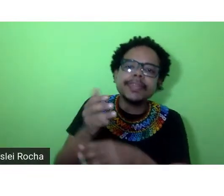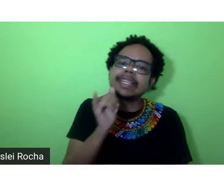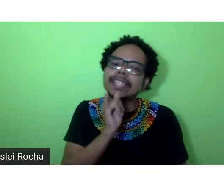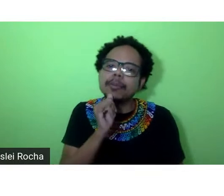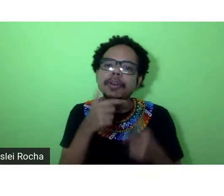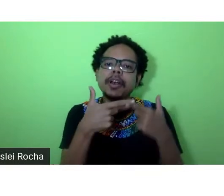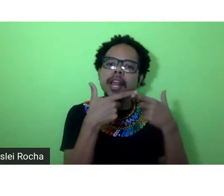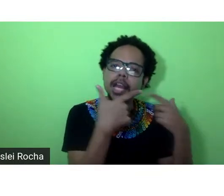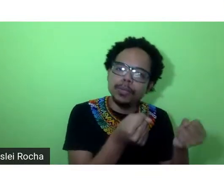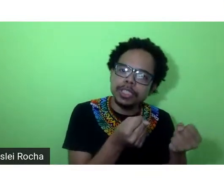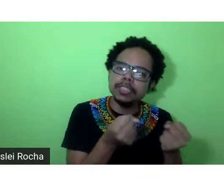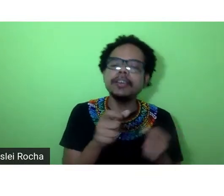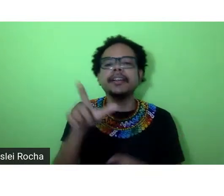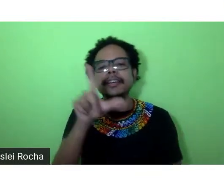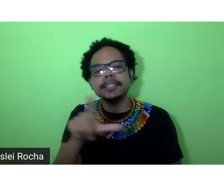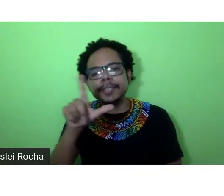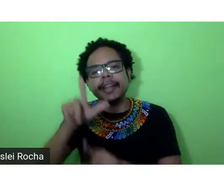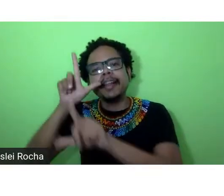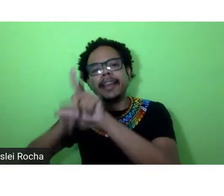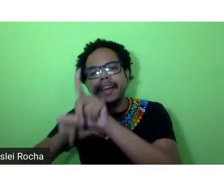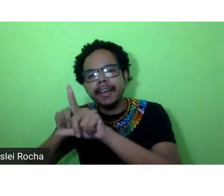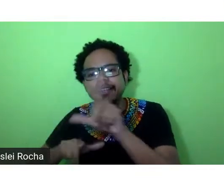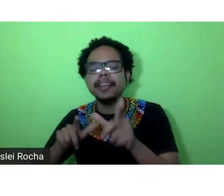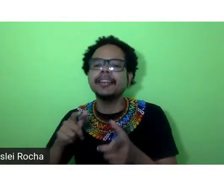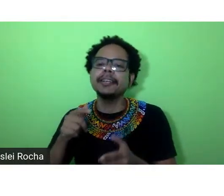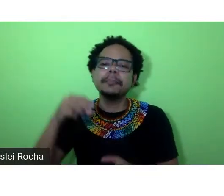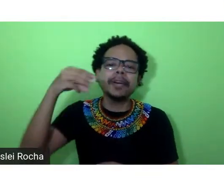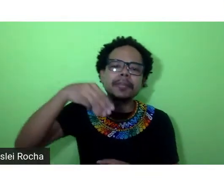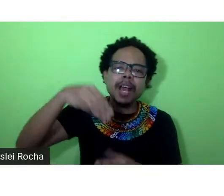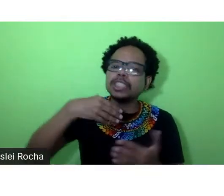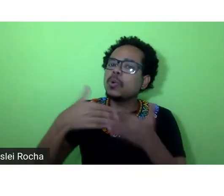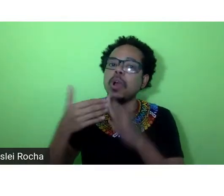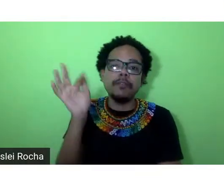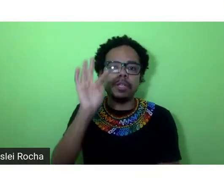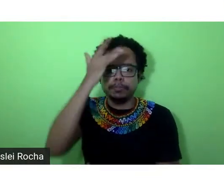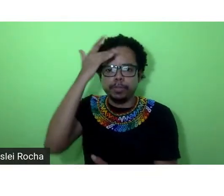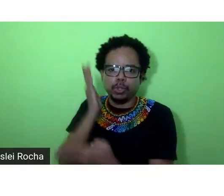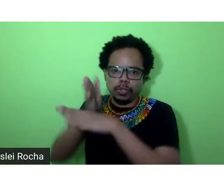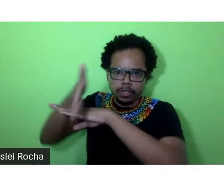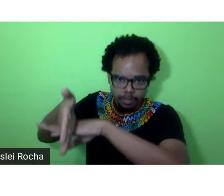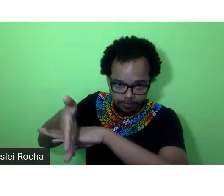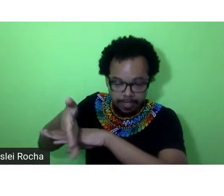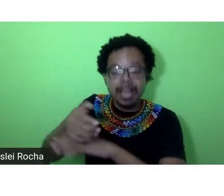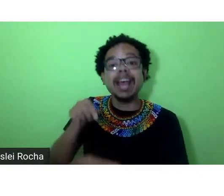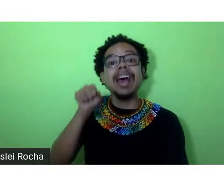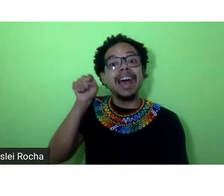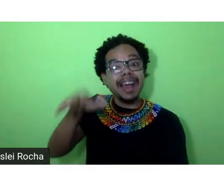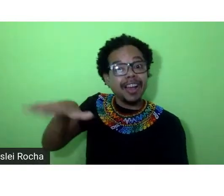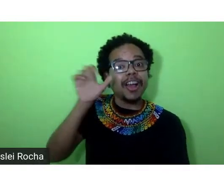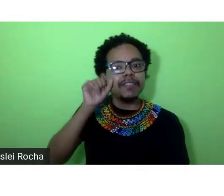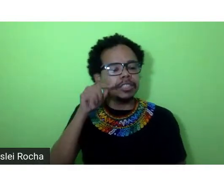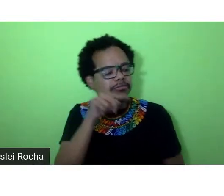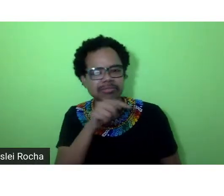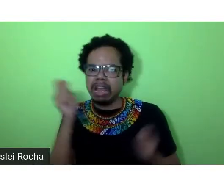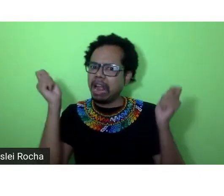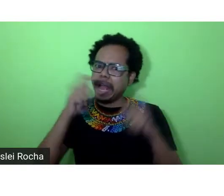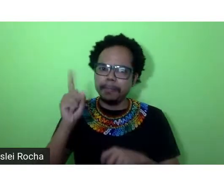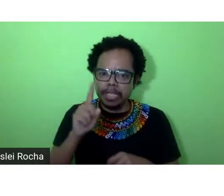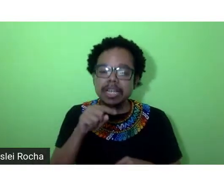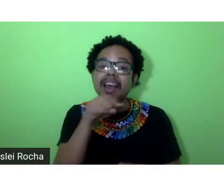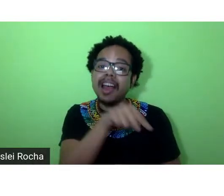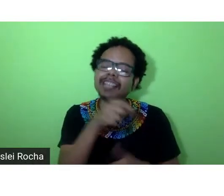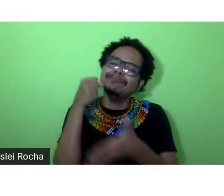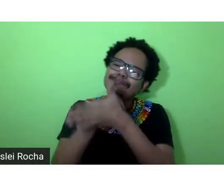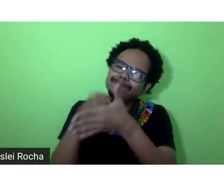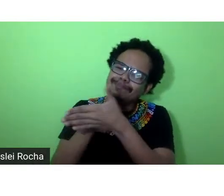através de muito tempo e participando de diversos movimentos tiveram seus empoderamento e começaram a lutar EA